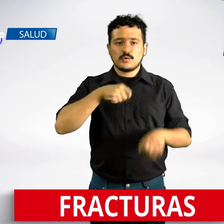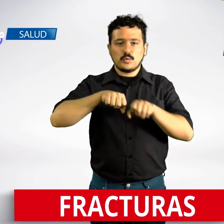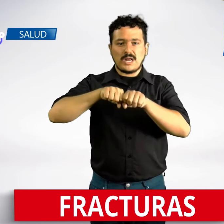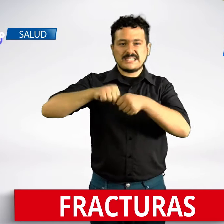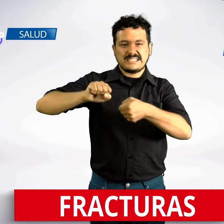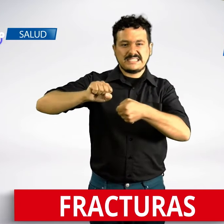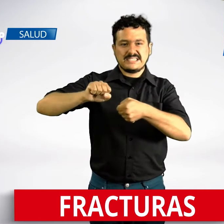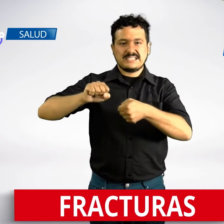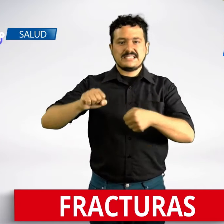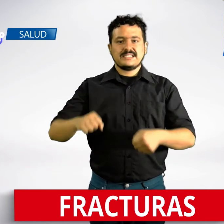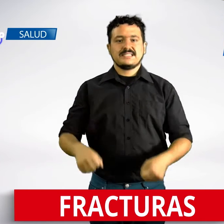fracturas,